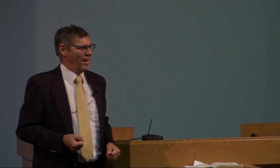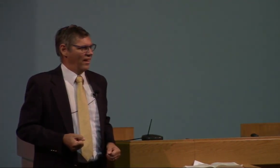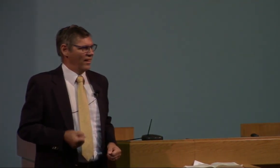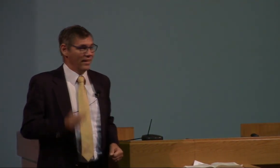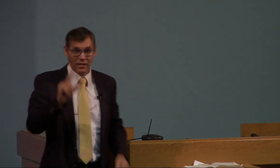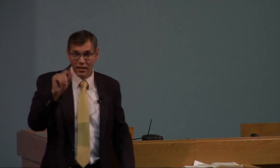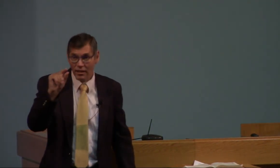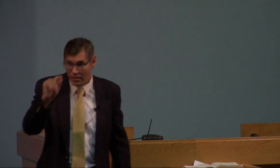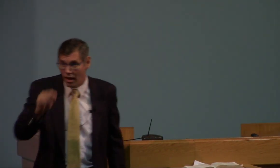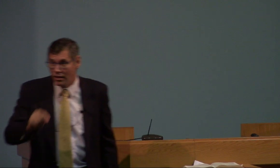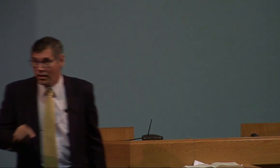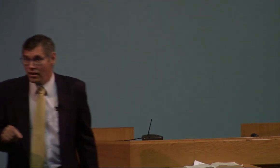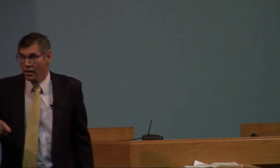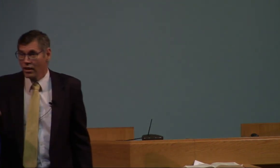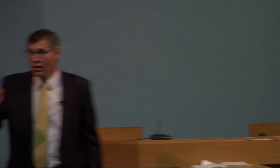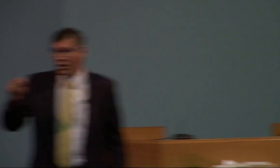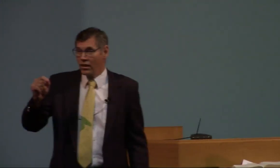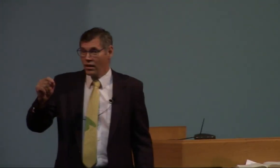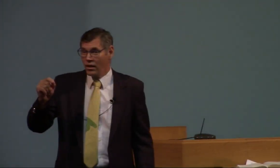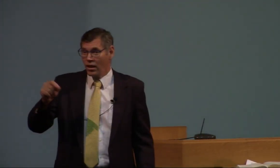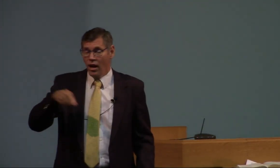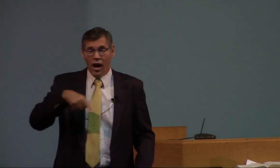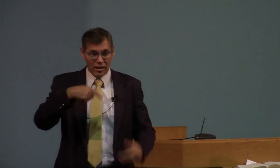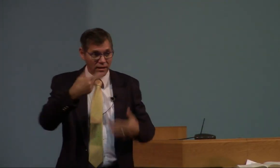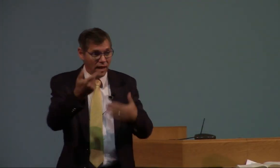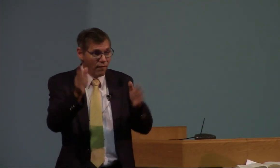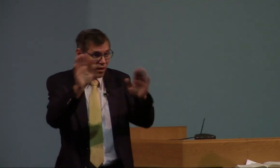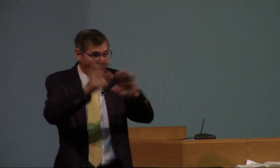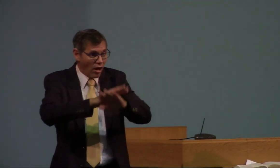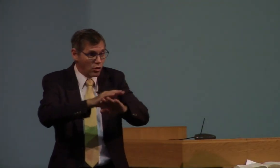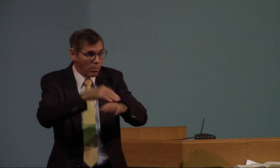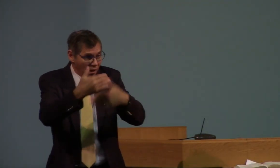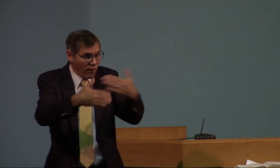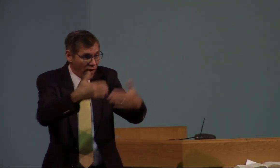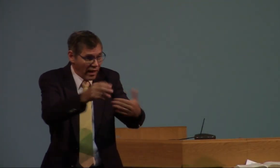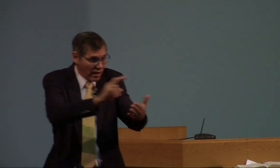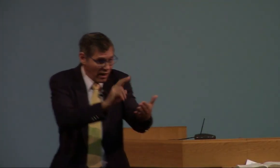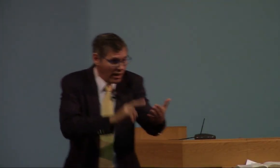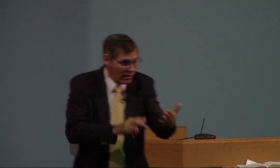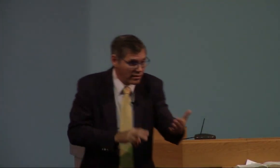Dis interessant, as julle vanaand so 'n bietjie verder lees,